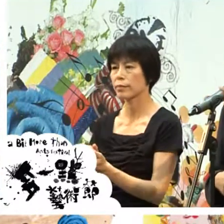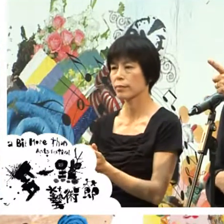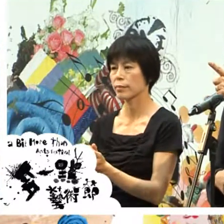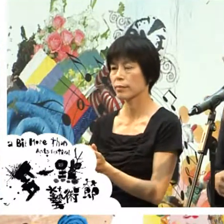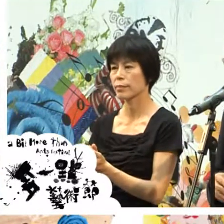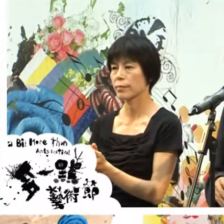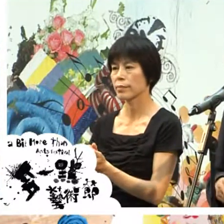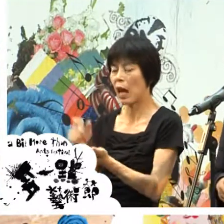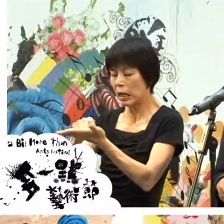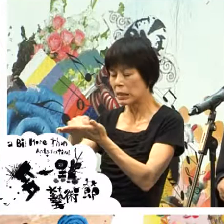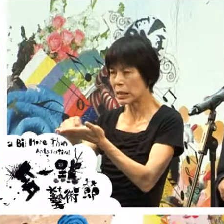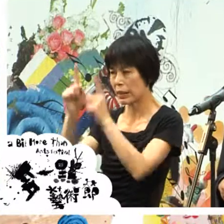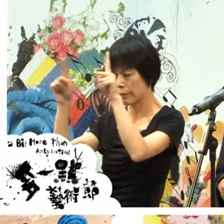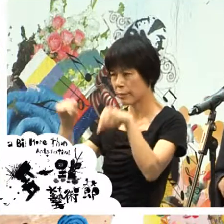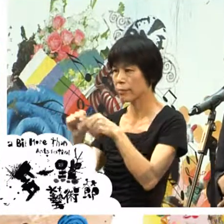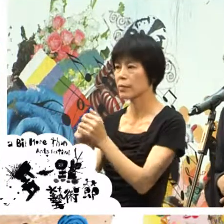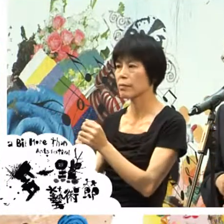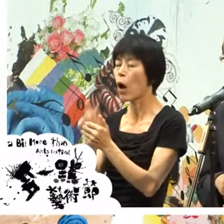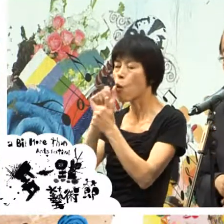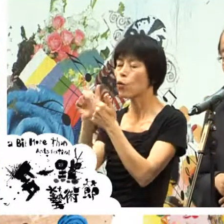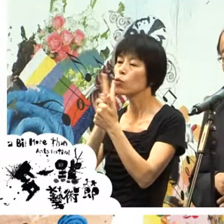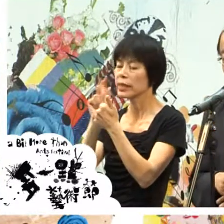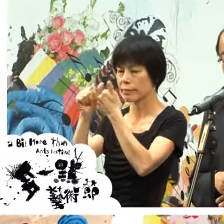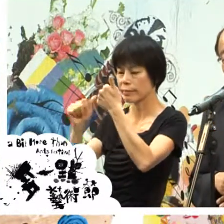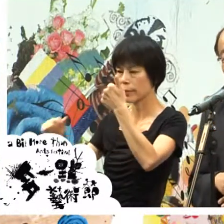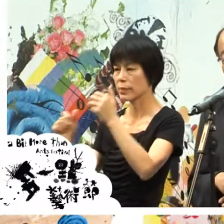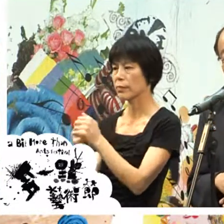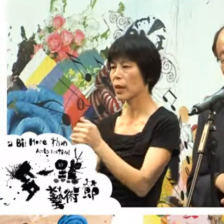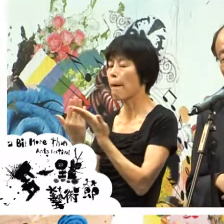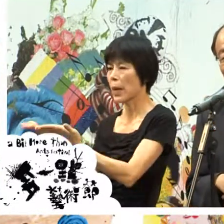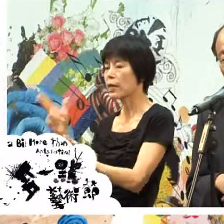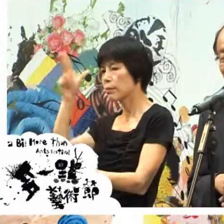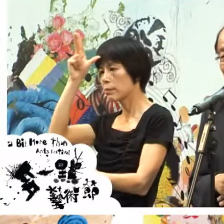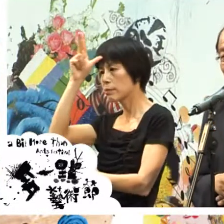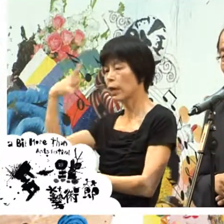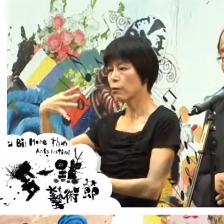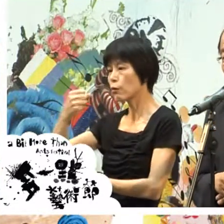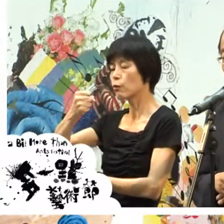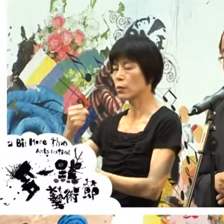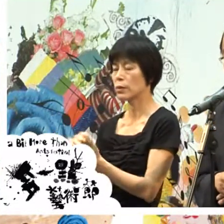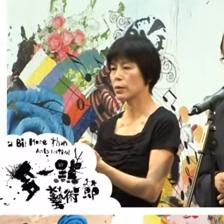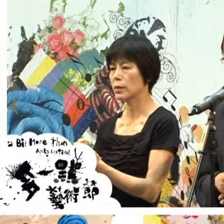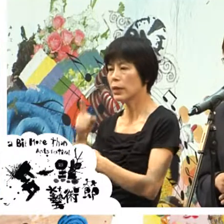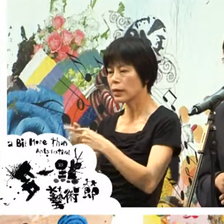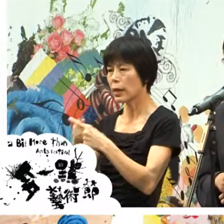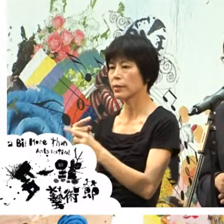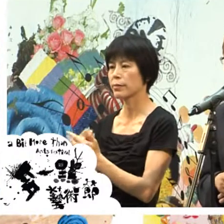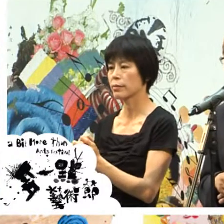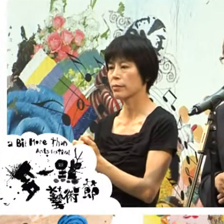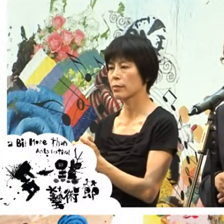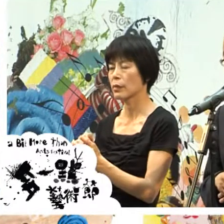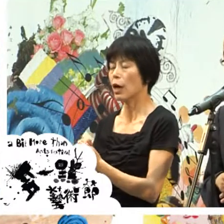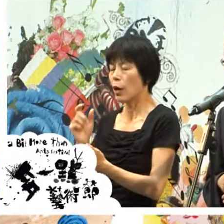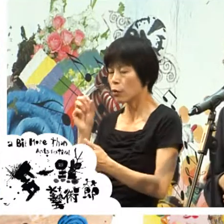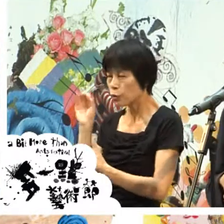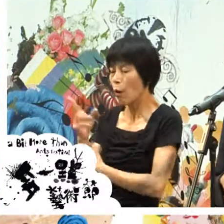綱寫埋啲嘢落去，咁讓我哋嘅特首啊，未來嘅特首、未來嘅政府咧，都真係能夠早啲醒